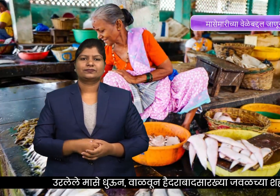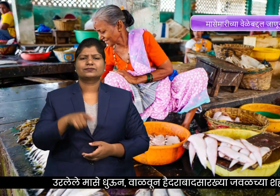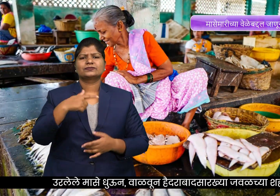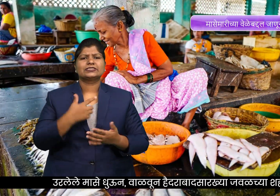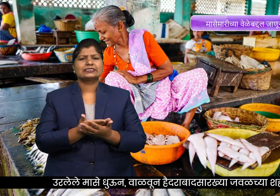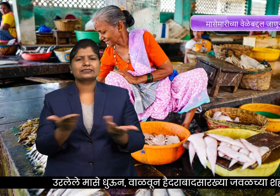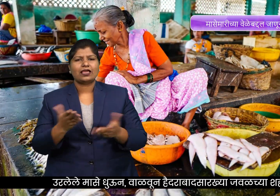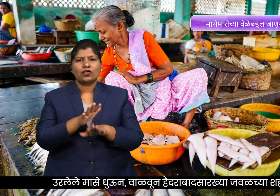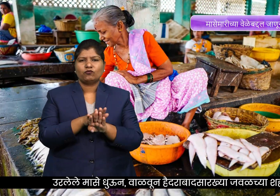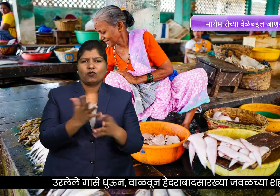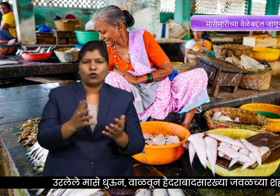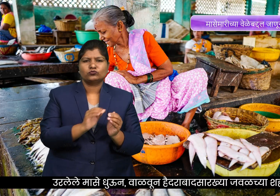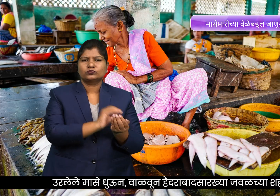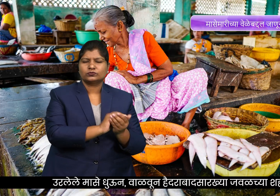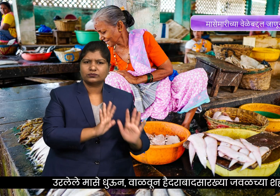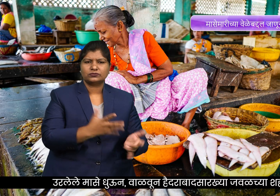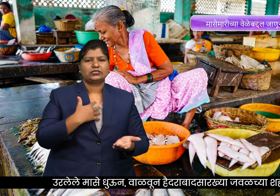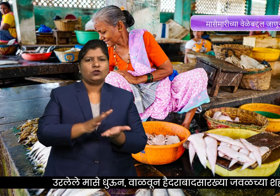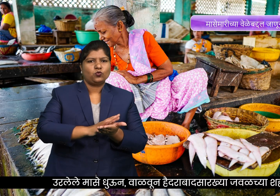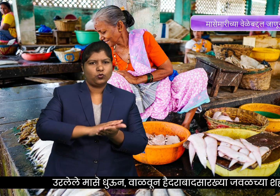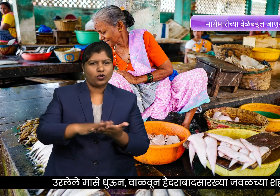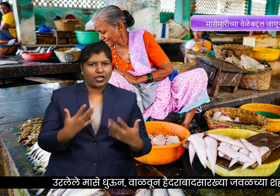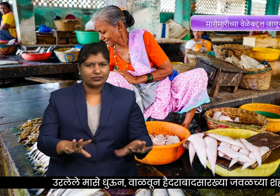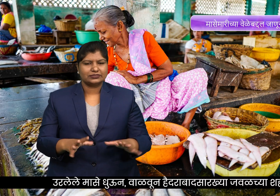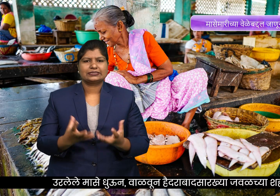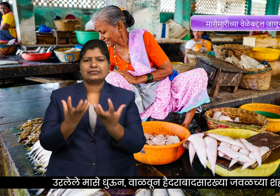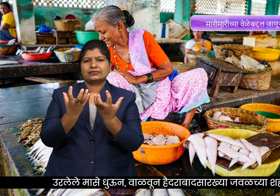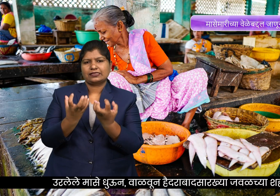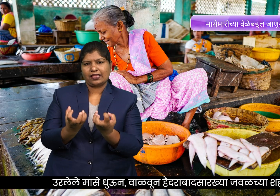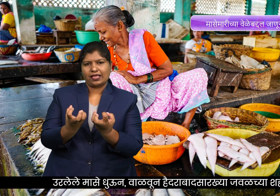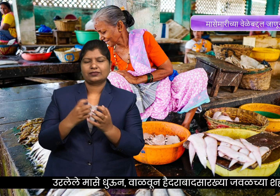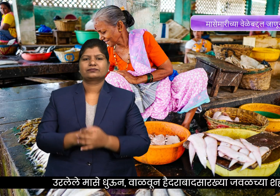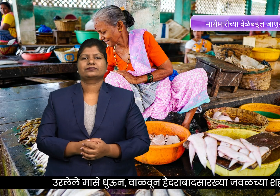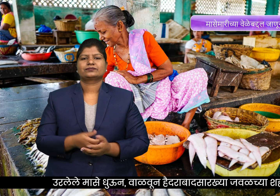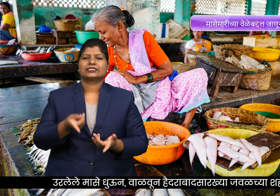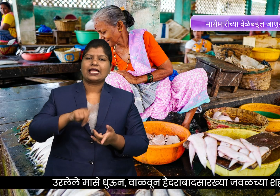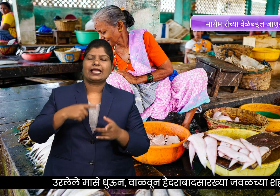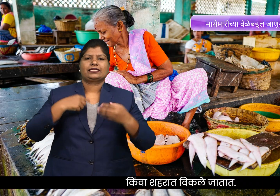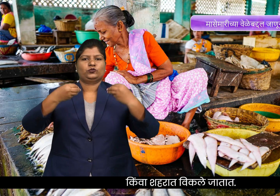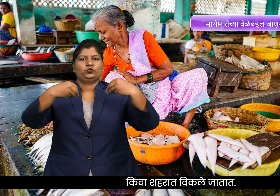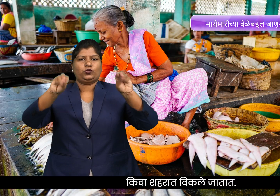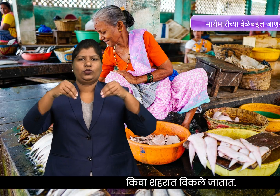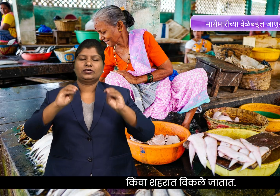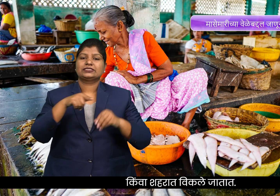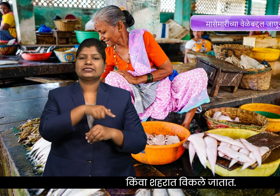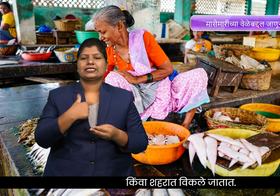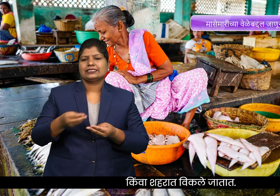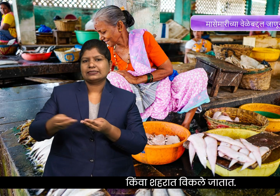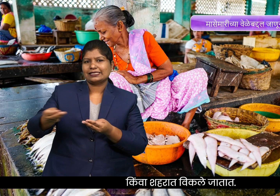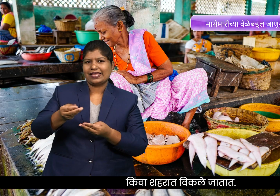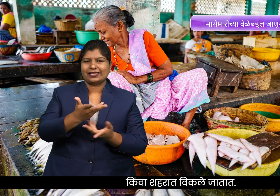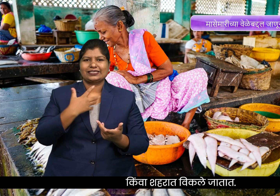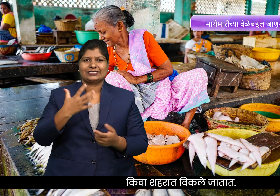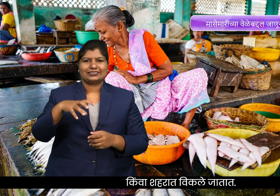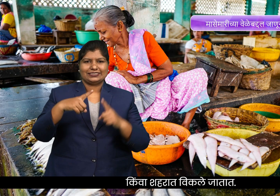उरलेली मासे घेऊन वाळवून हैदराबाद सारख्या जवळच्या शहरांमध्ये किंवा शहरात विकले